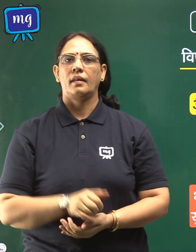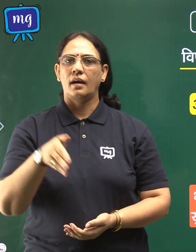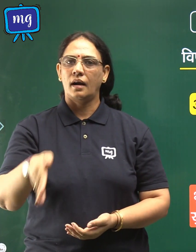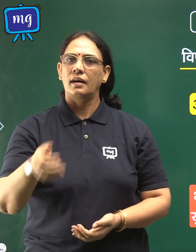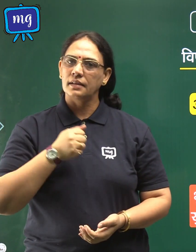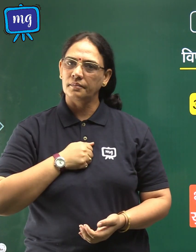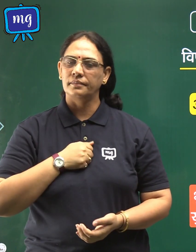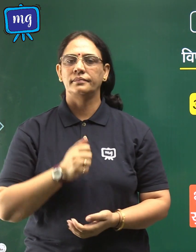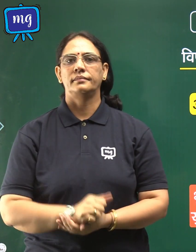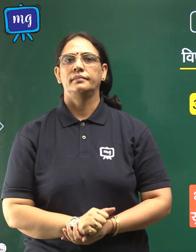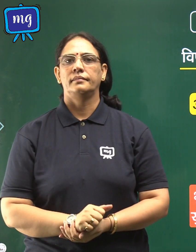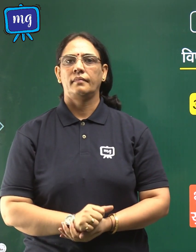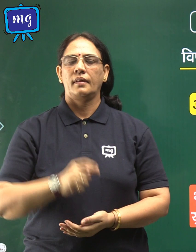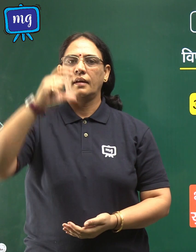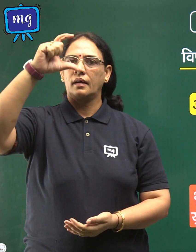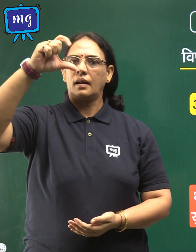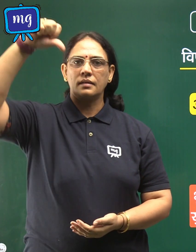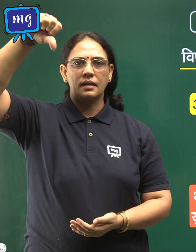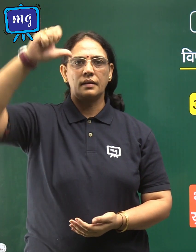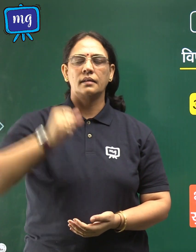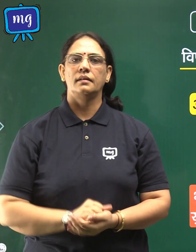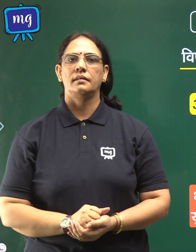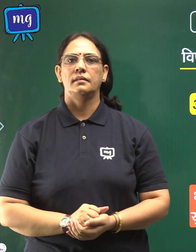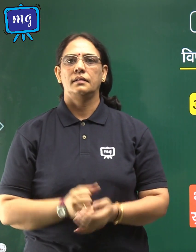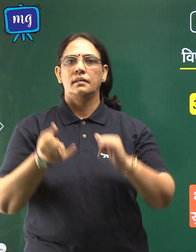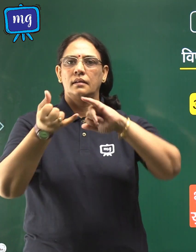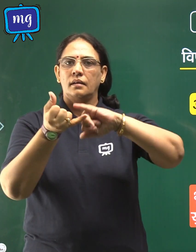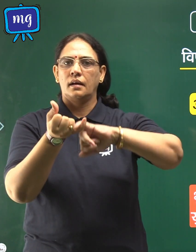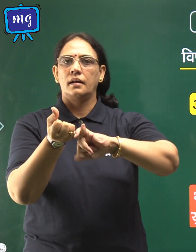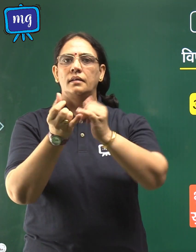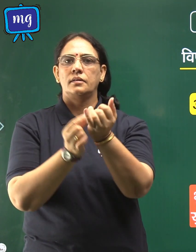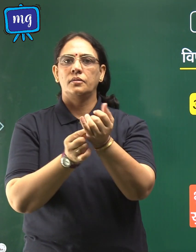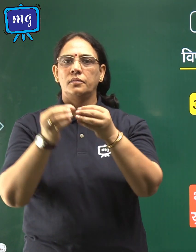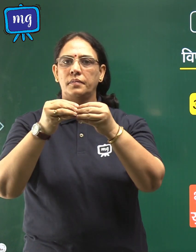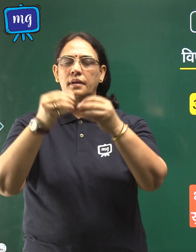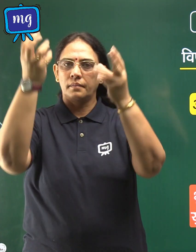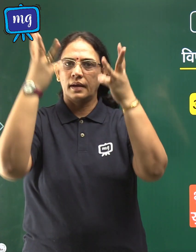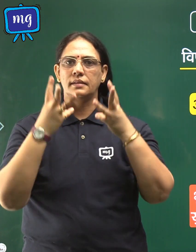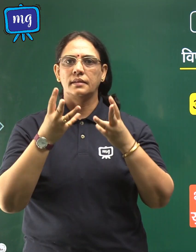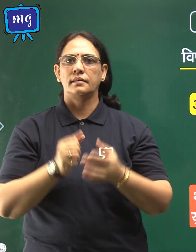आज हम क्लास 9 सब्जेक्ट गणित